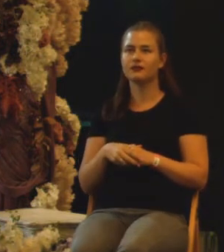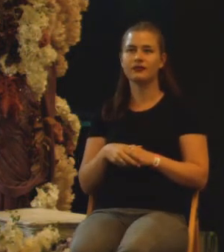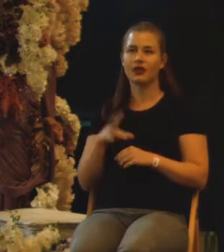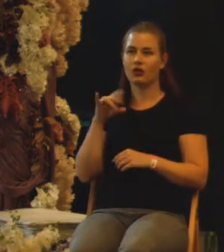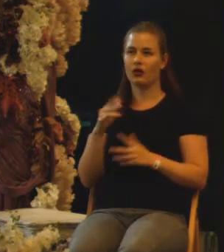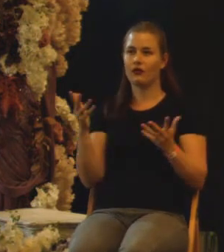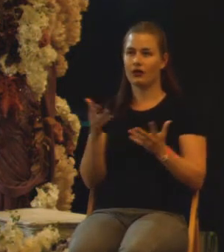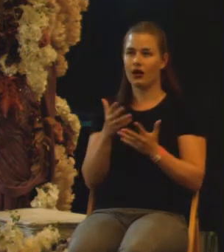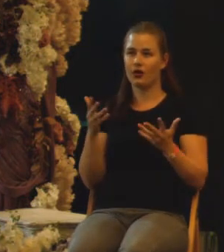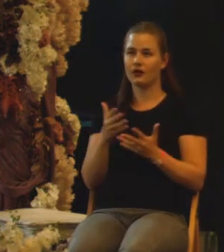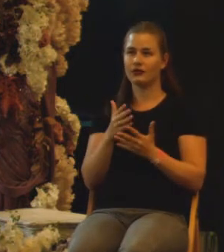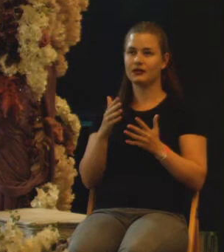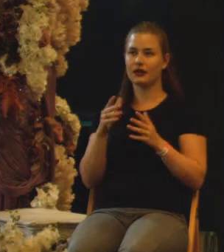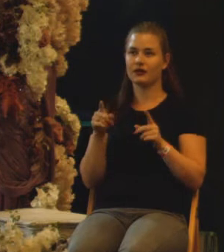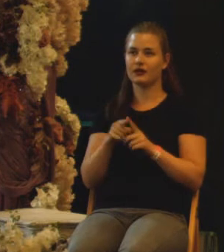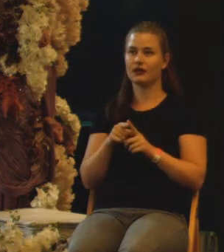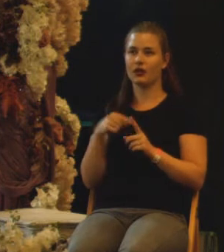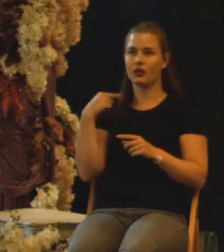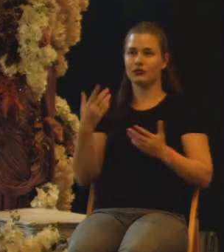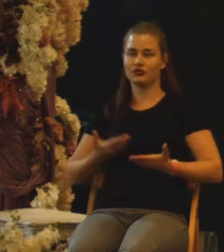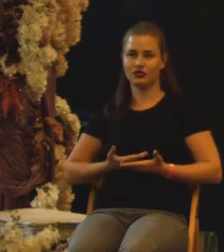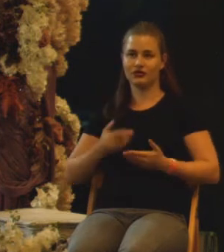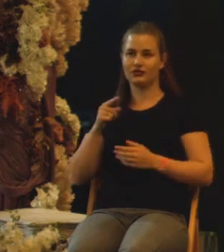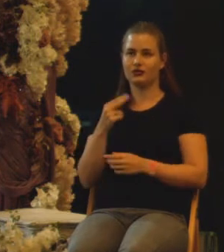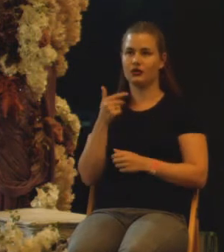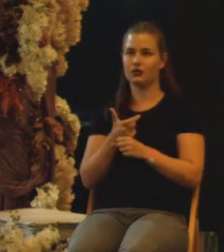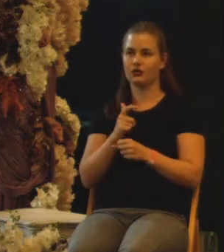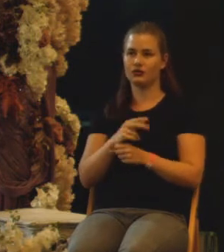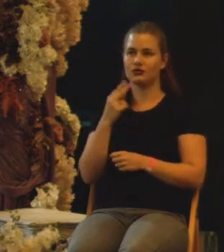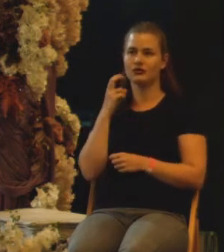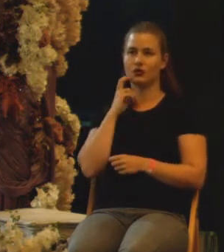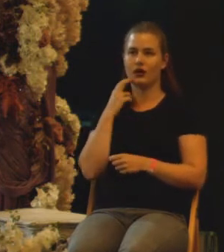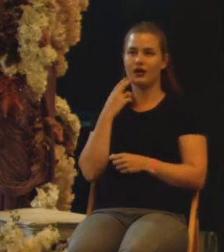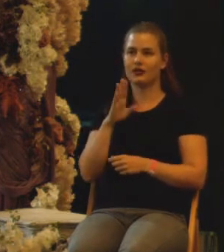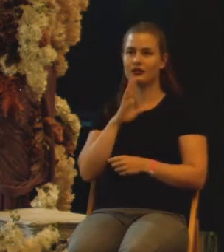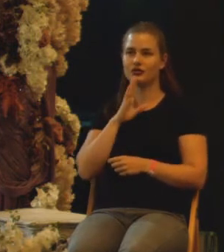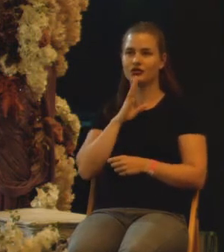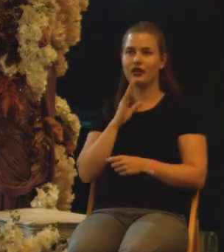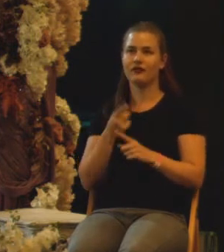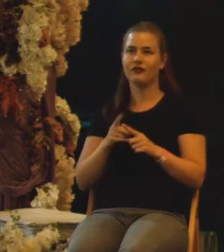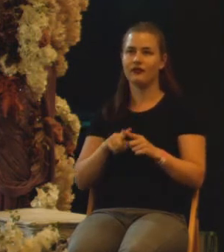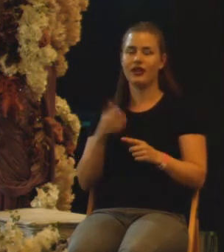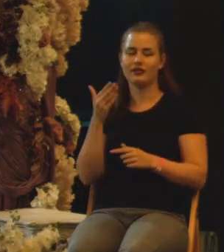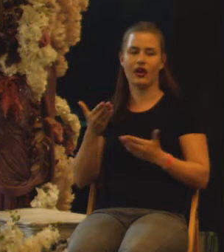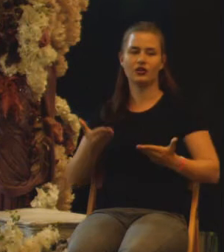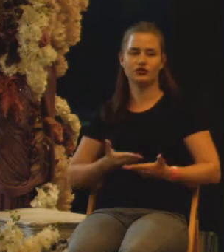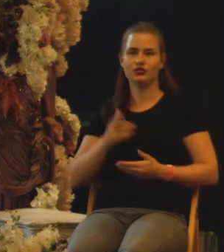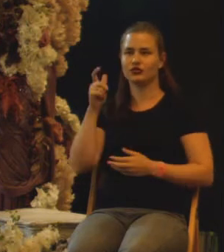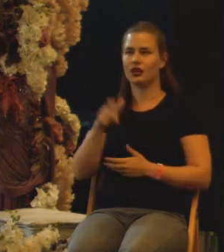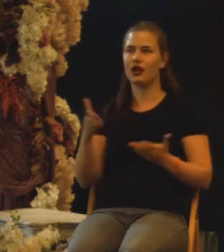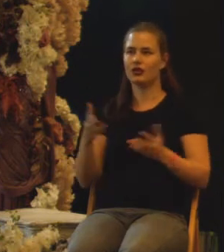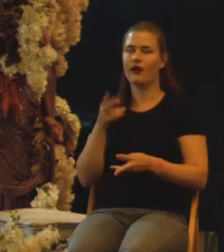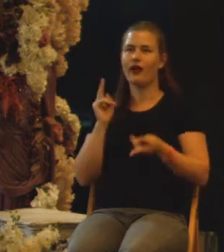в какой-то другой виртуальной жизни ты супер сексуальная женщина. Но в этой твоей жизни ты человек, который готовит